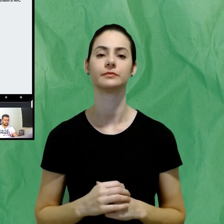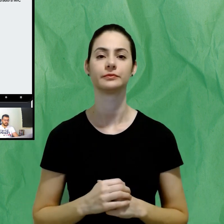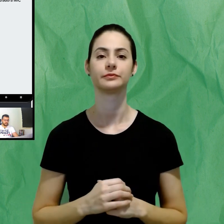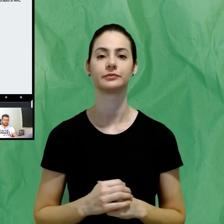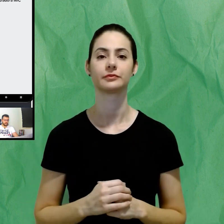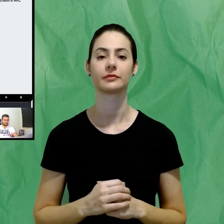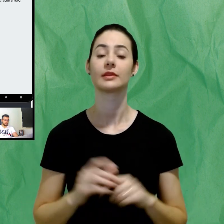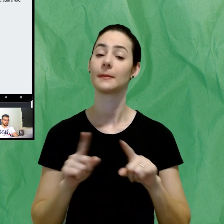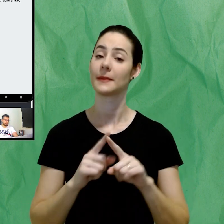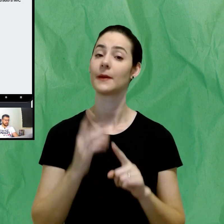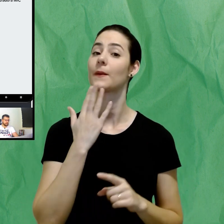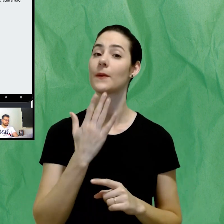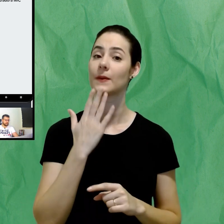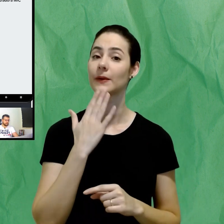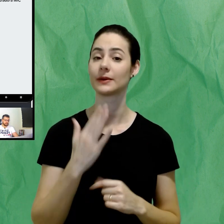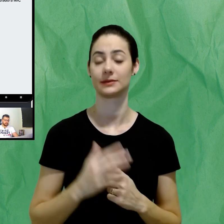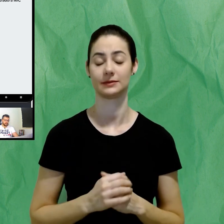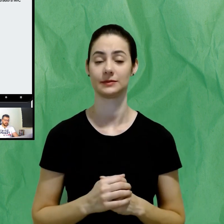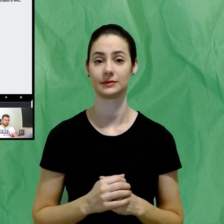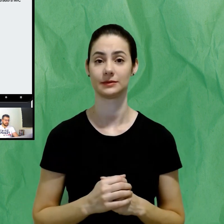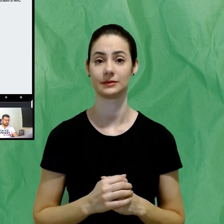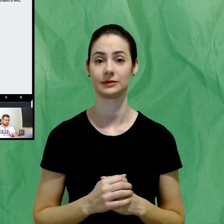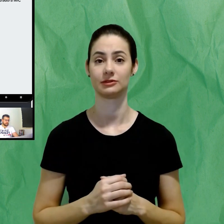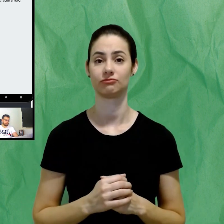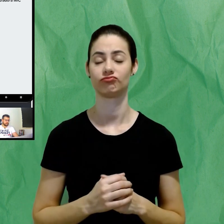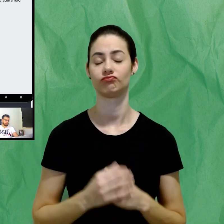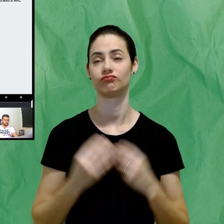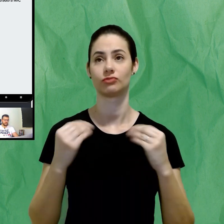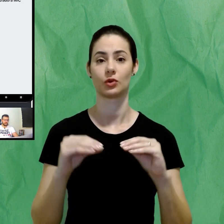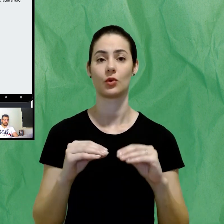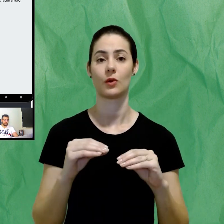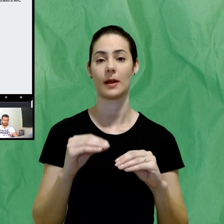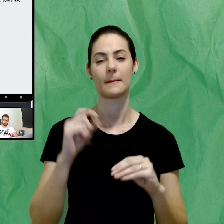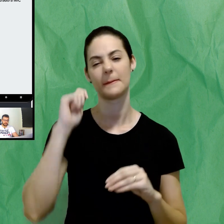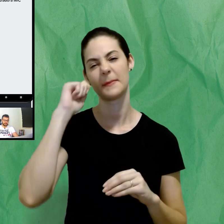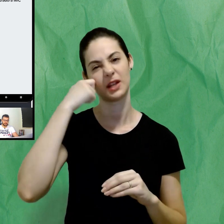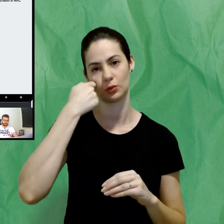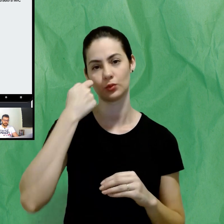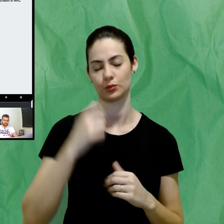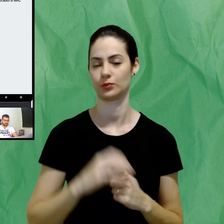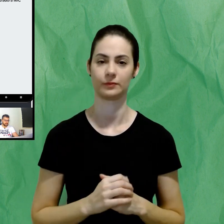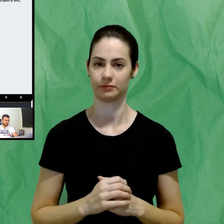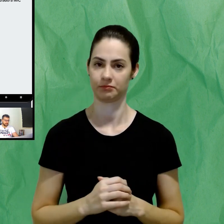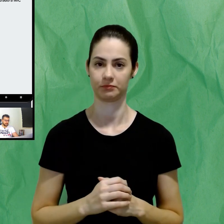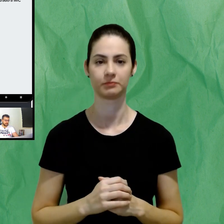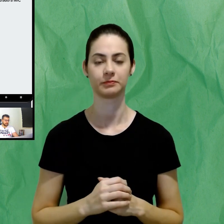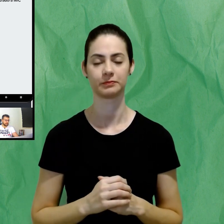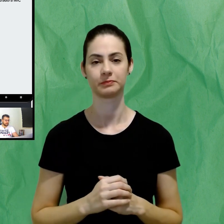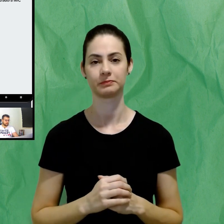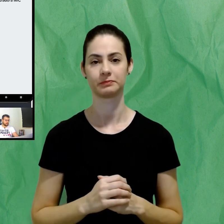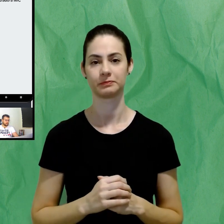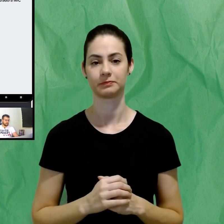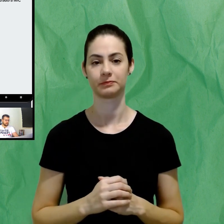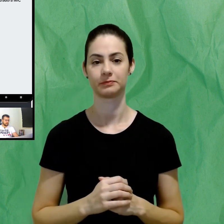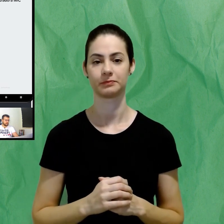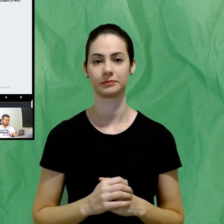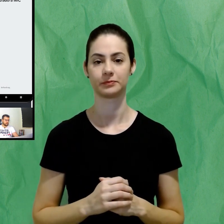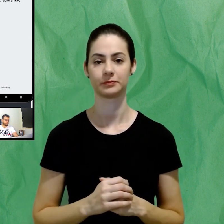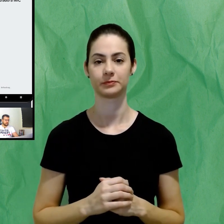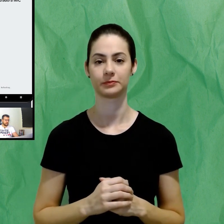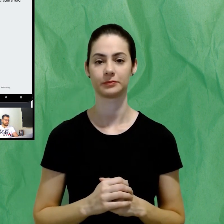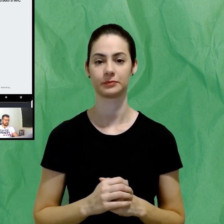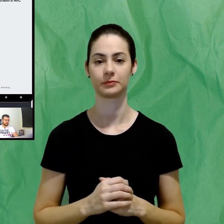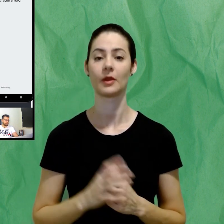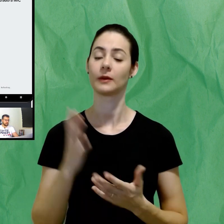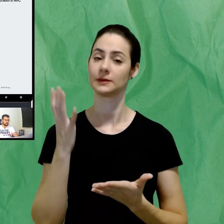também uma cor para ele, né? Eu vou passar aqui uma cor black. Eu quero que ele fique preto aqui na tela, tá? Se